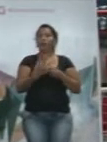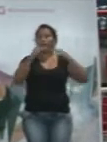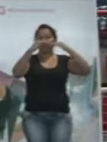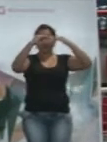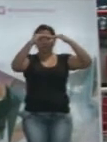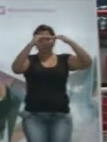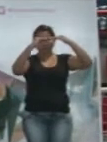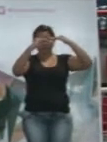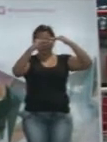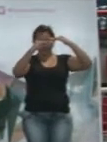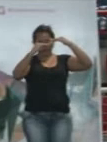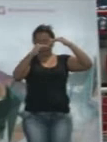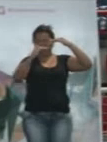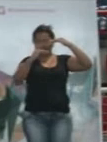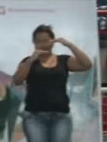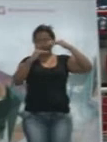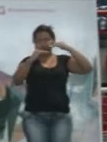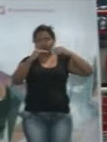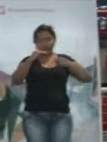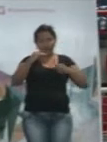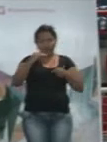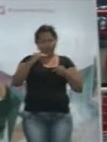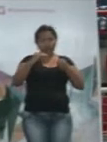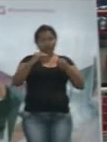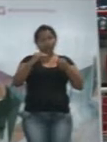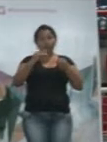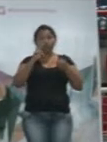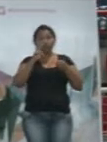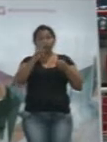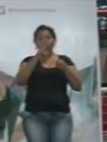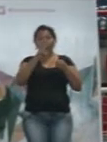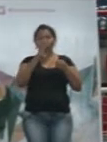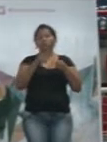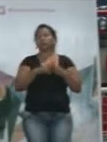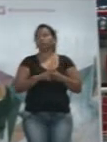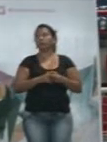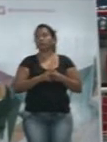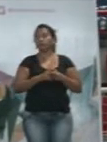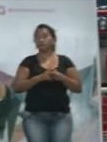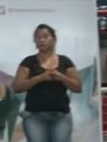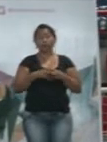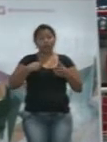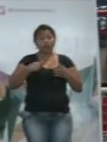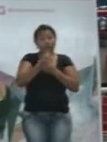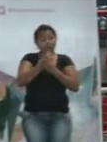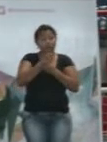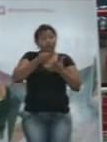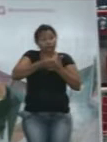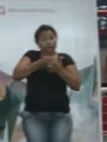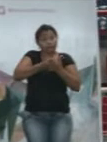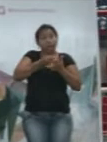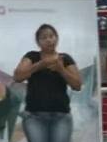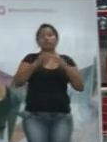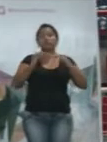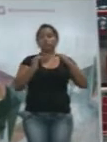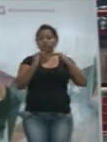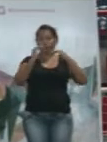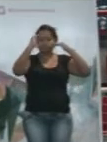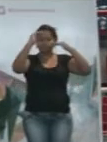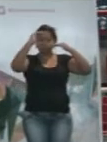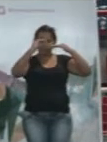vai começar a descer. Aí essa gasolina, ela tem uma alta resistência à compressão. Aí o pistão